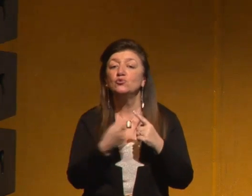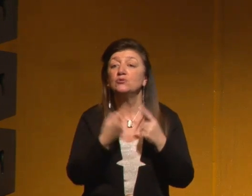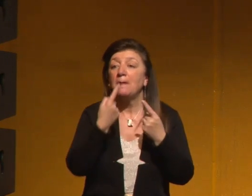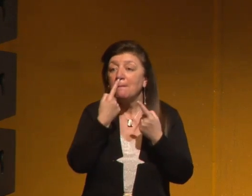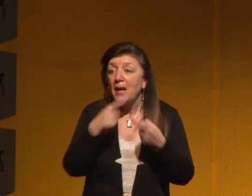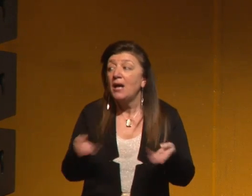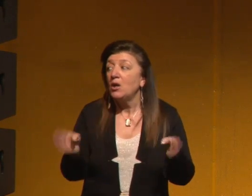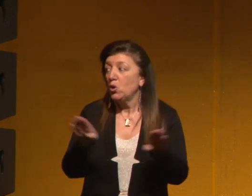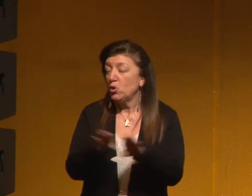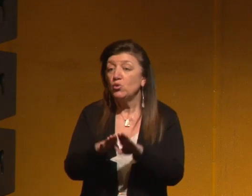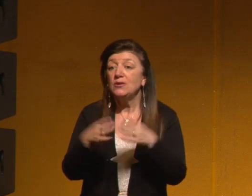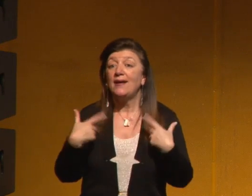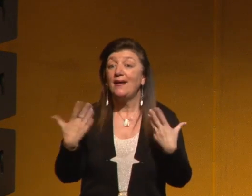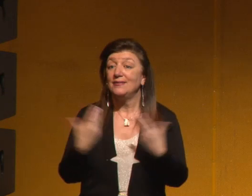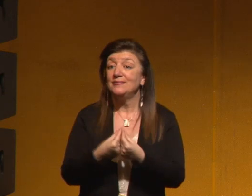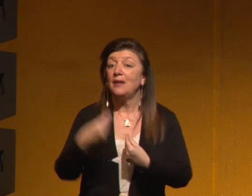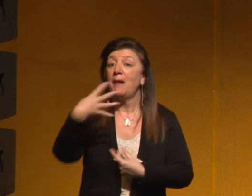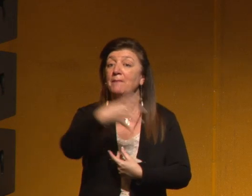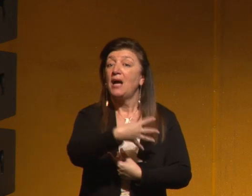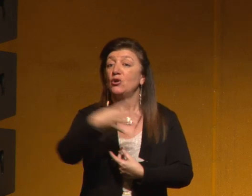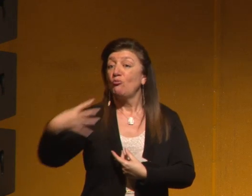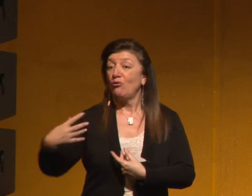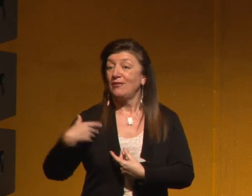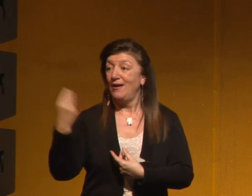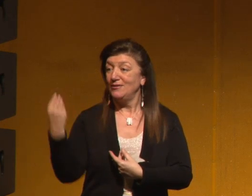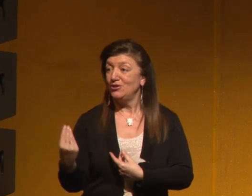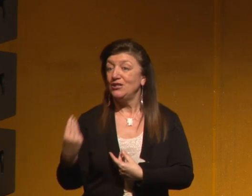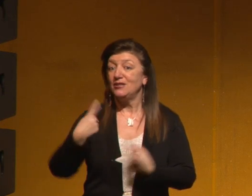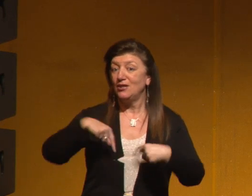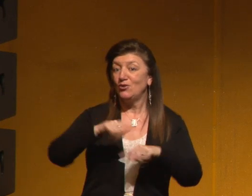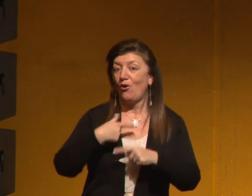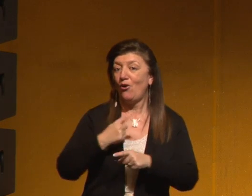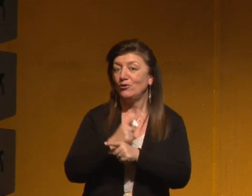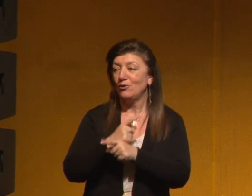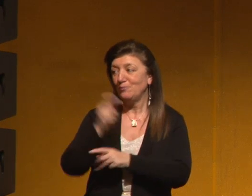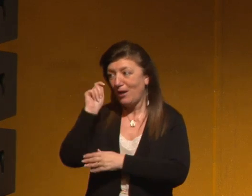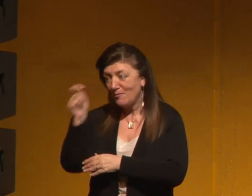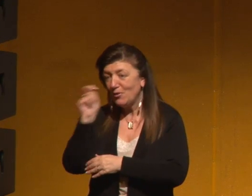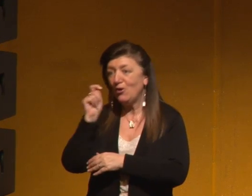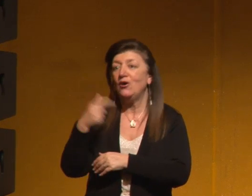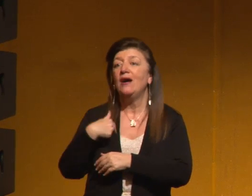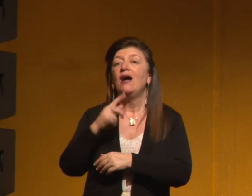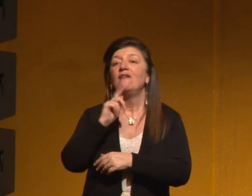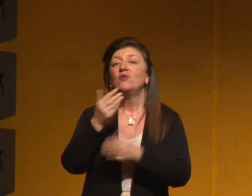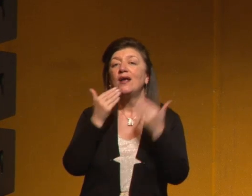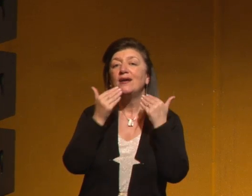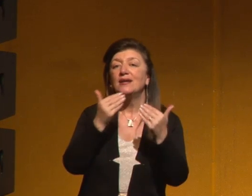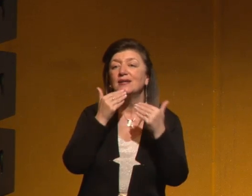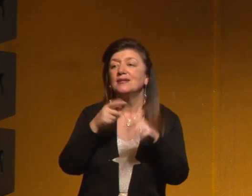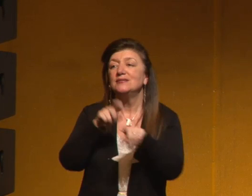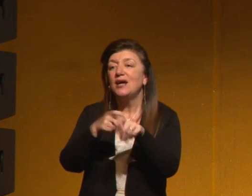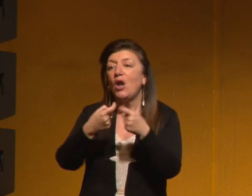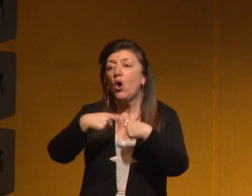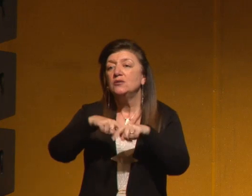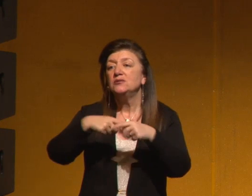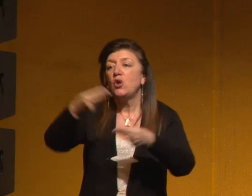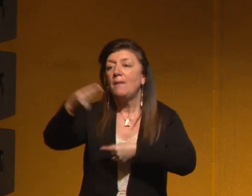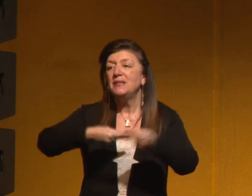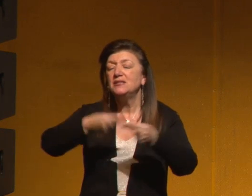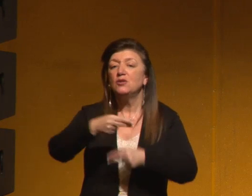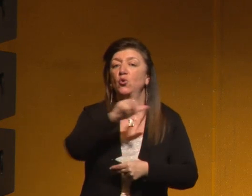con mario montalcini a cui credo tutti noi dobbiamo moltissimo vorrei ringraziare il consiglio di amministrazione luciano